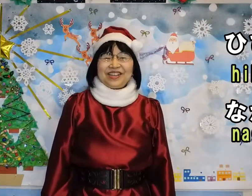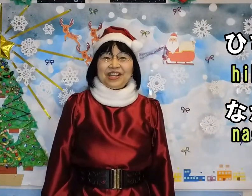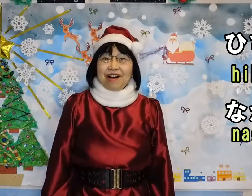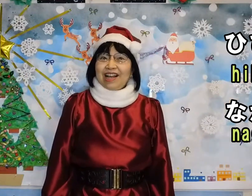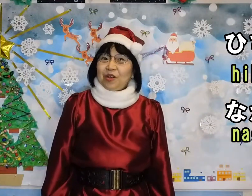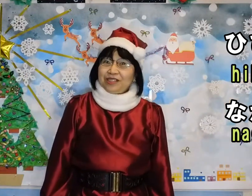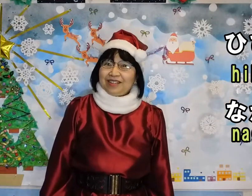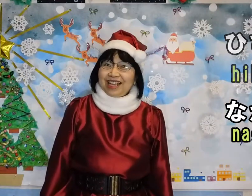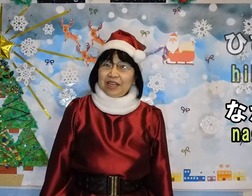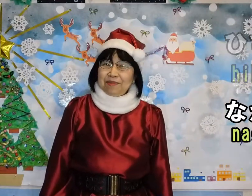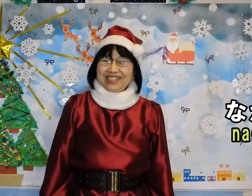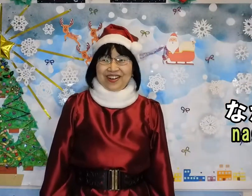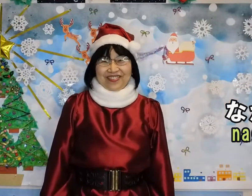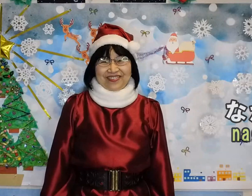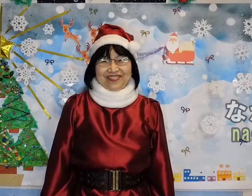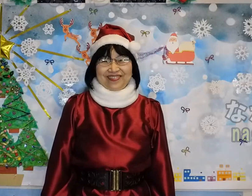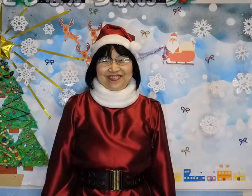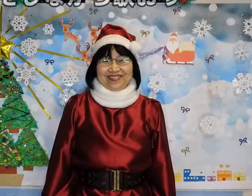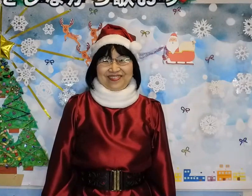それでは通して歌ってみましょう。